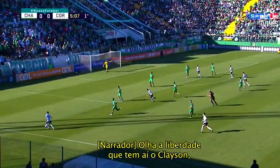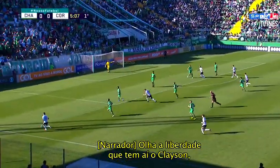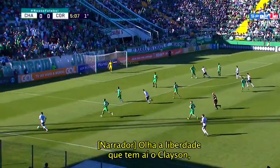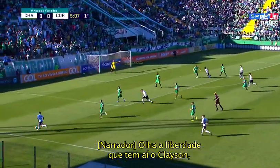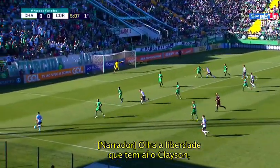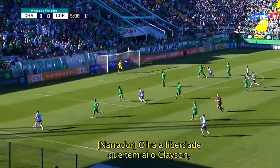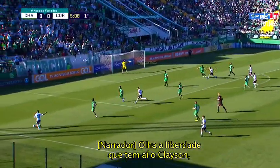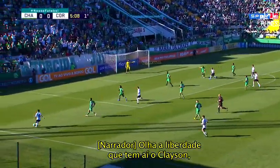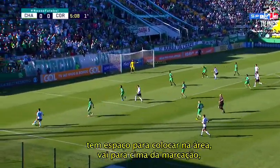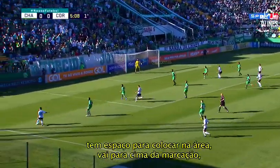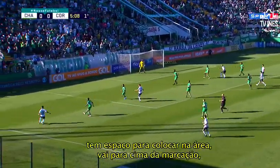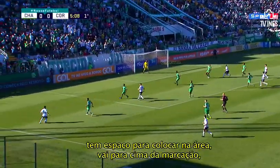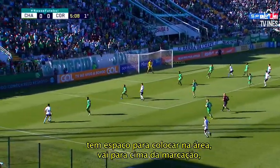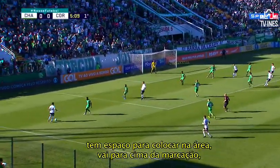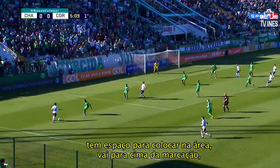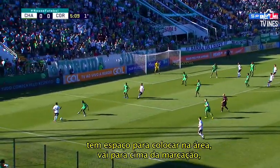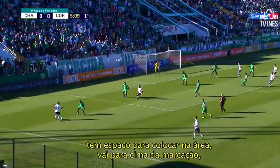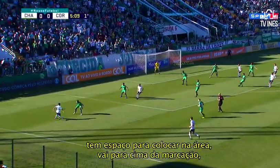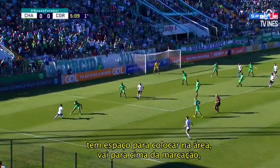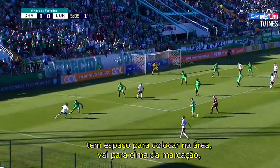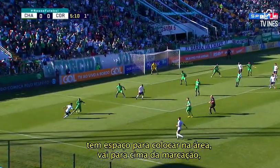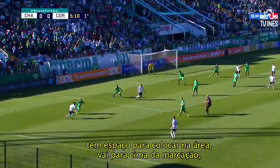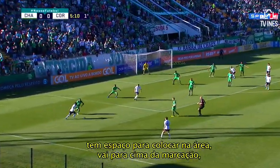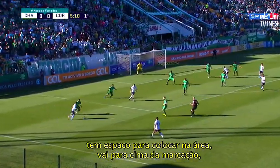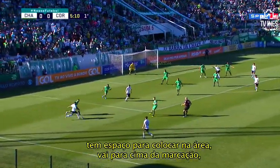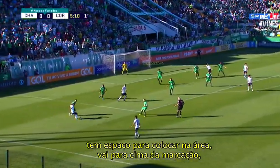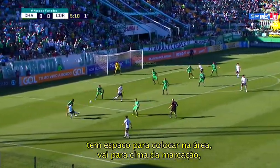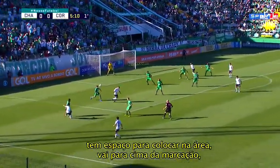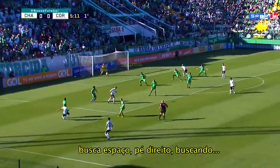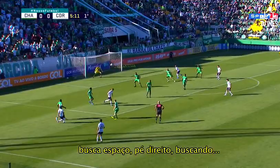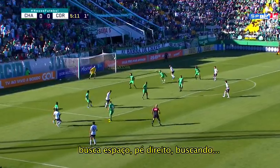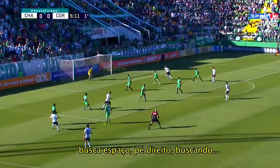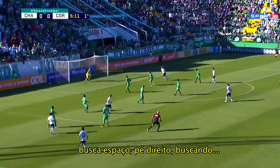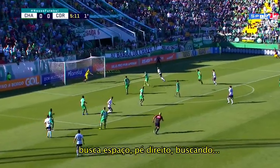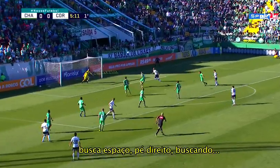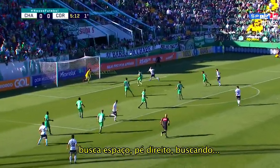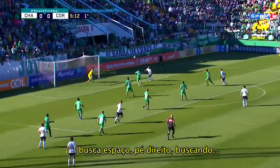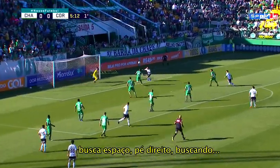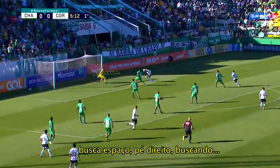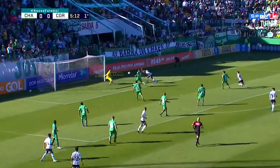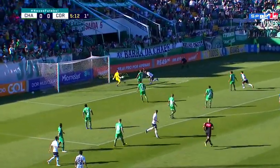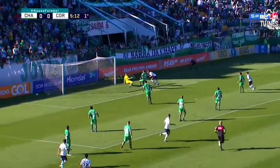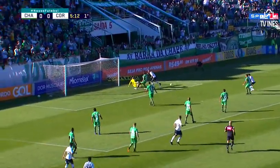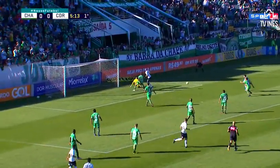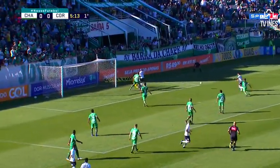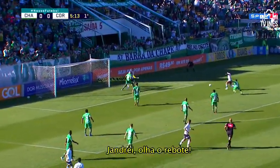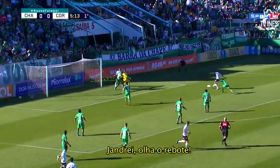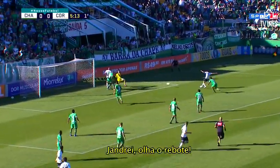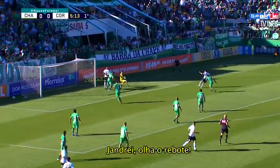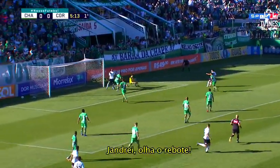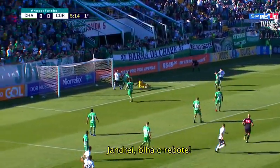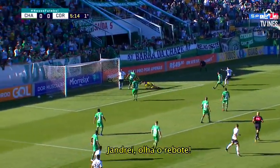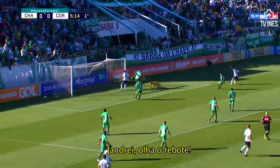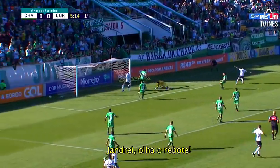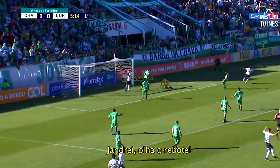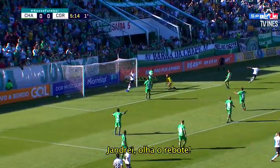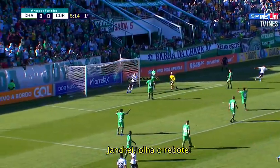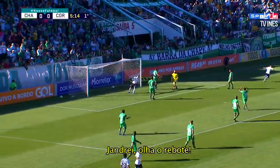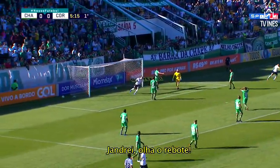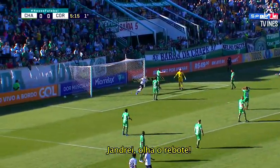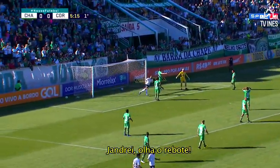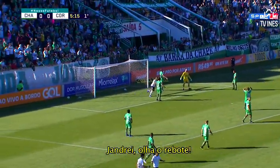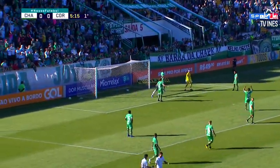Olha a liberdade que tem aí o Clayson, tem espaço para colocar na área. Lá é para cima na marcação, busca espaço, pé direito buscando o Rote. Andrei, olha o